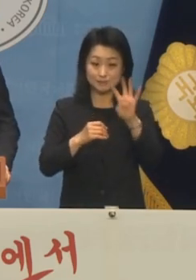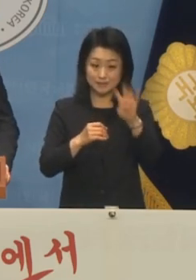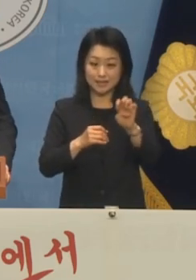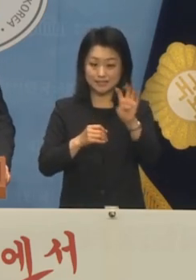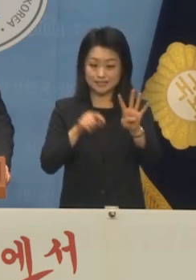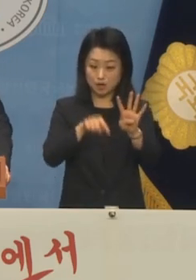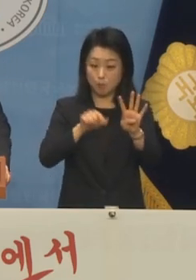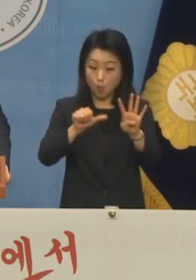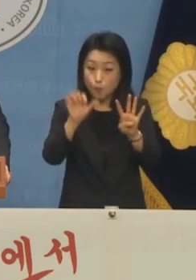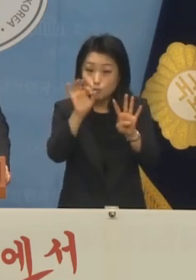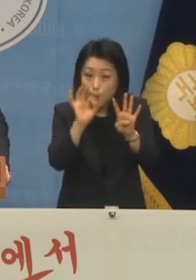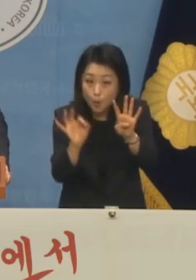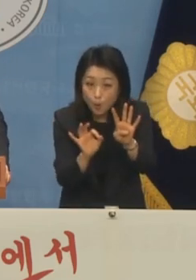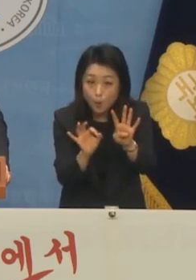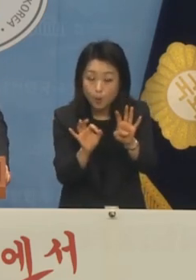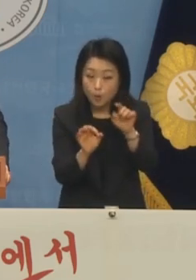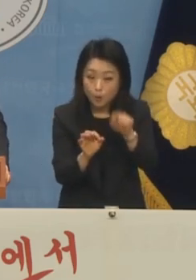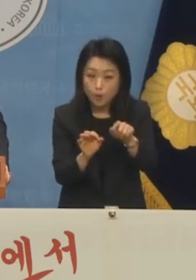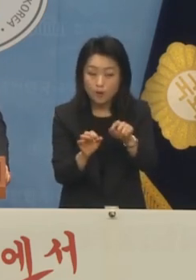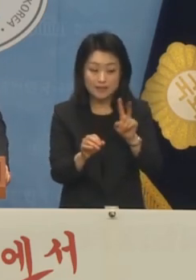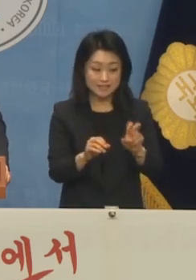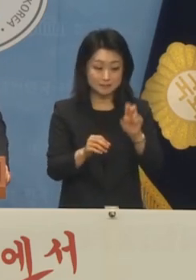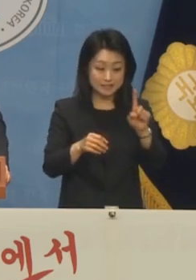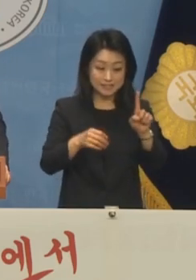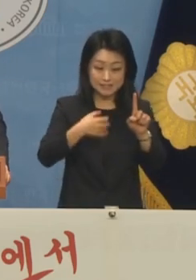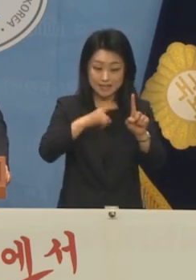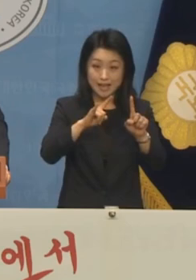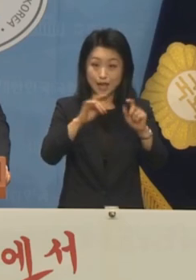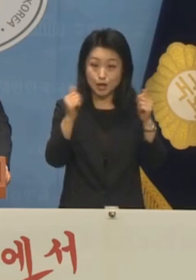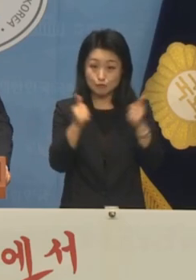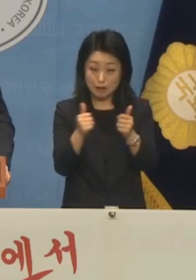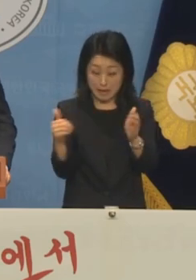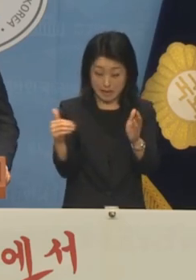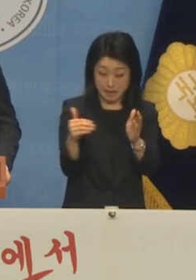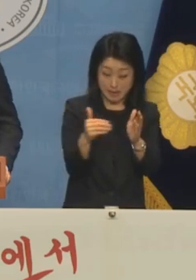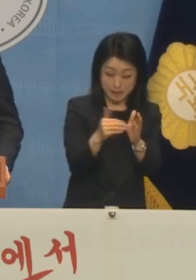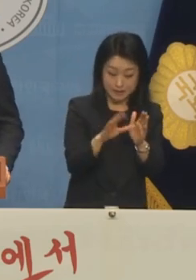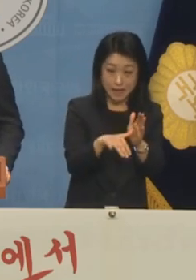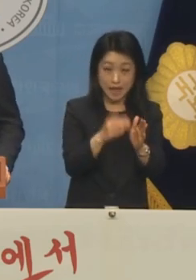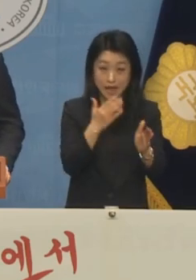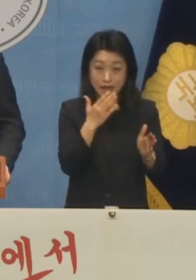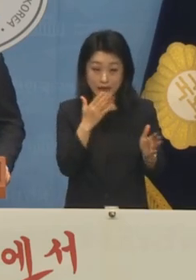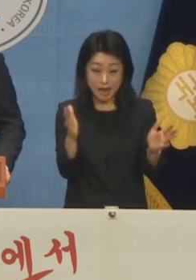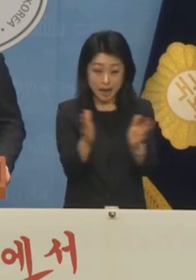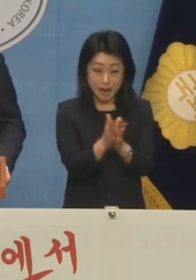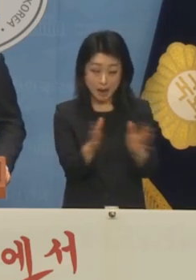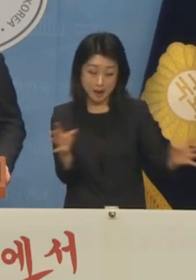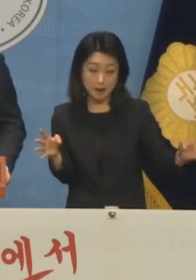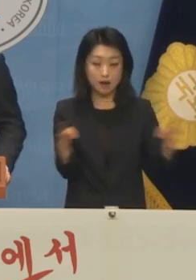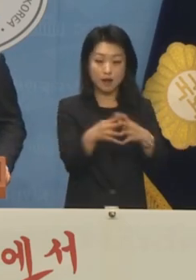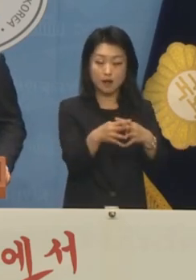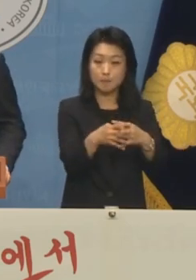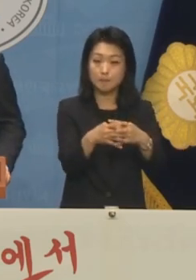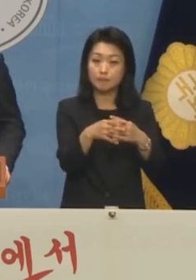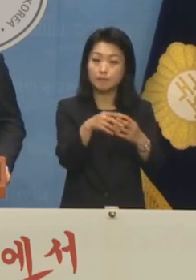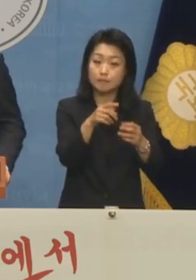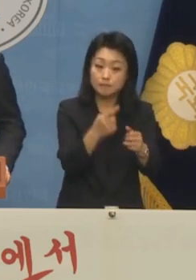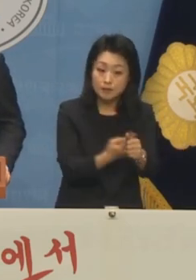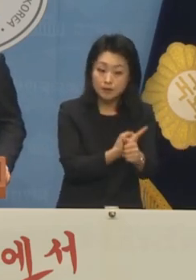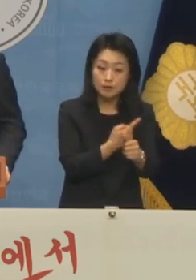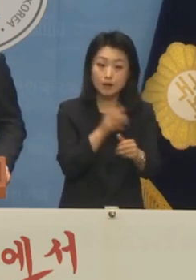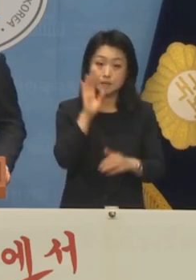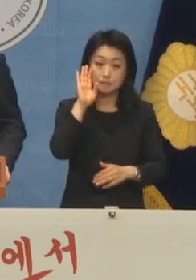그것도 임기가 얼마 남지 않은 21대 국회가 야합을 해버린다면 그 야합의 주역들은 먼